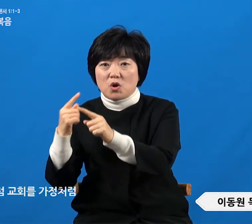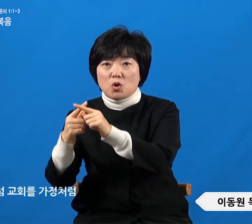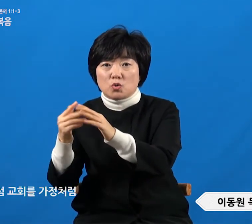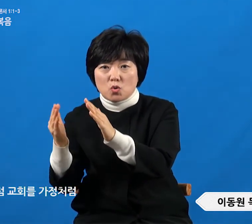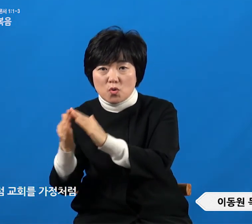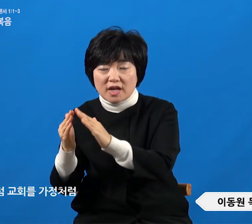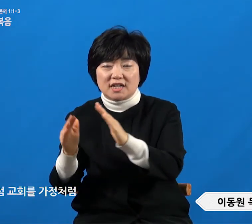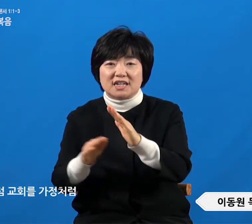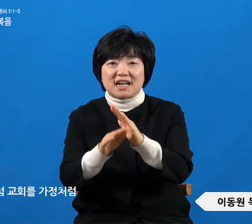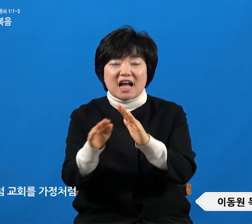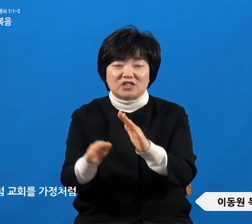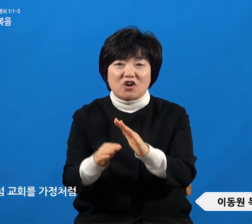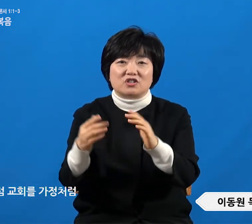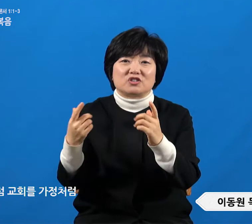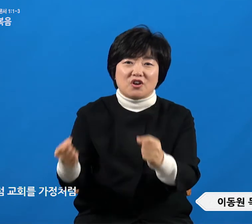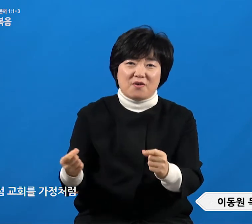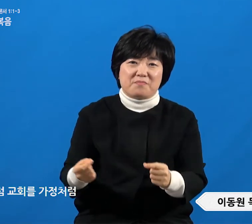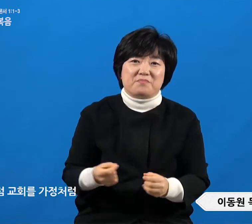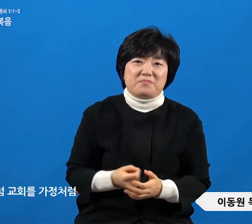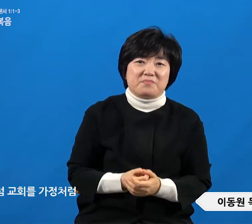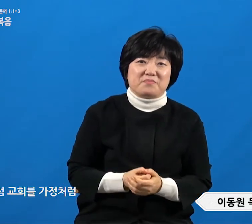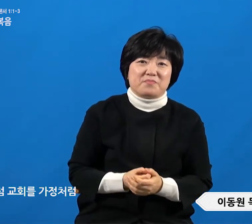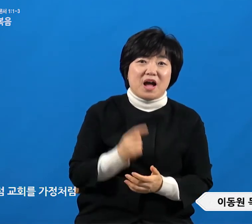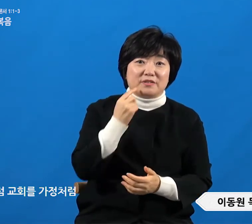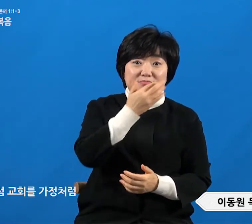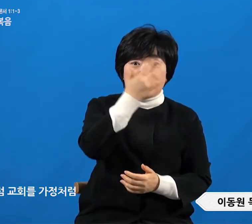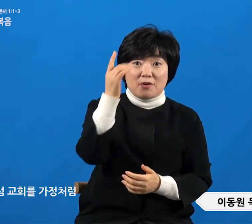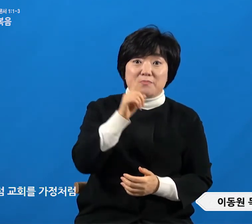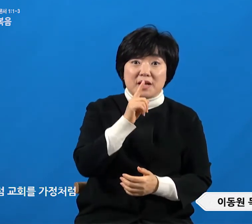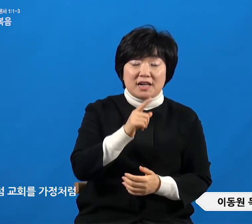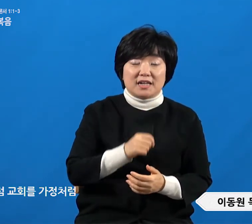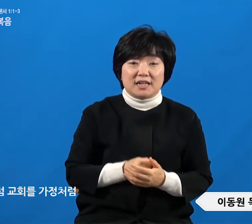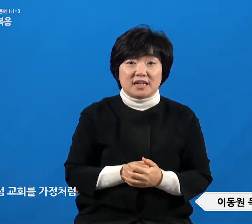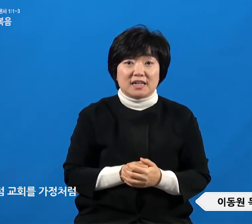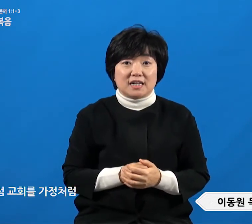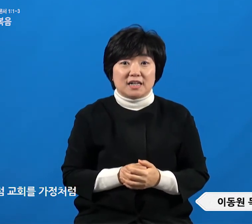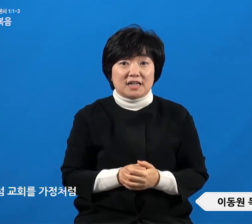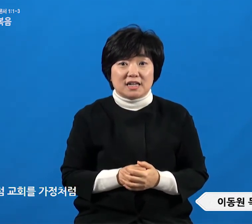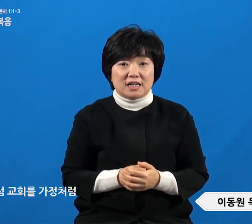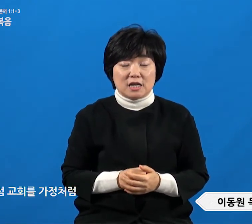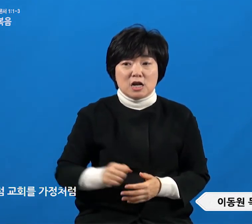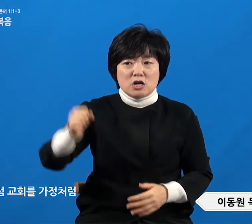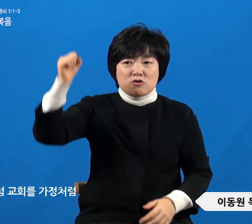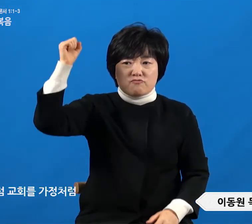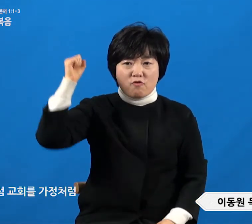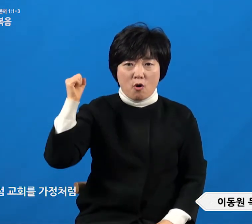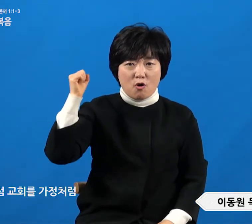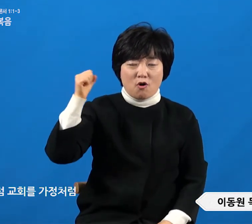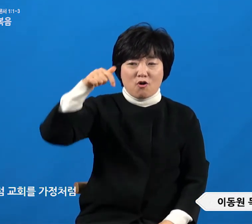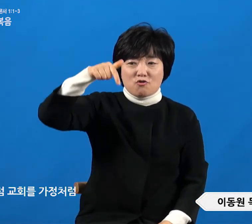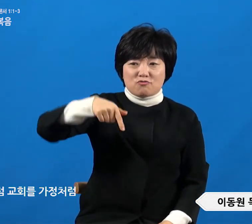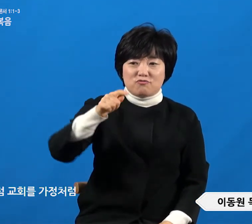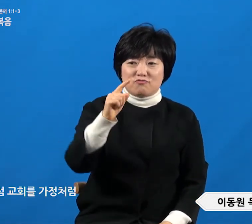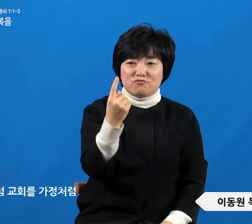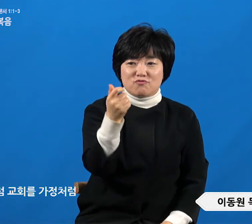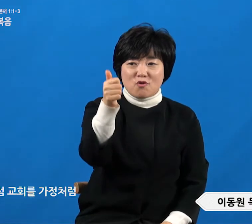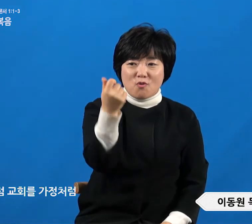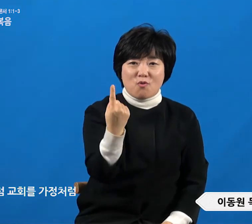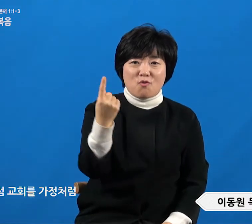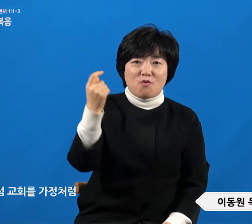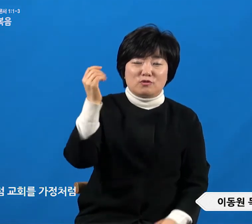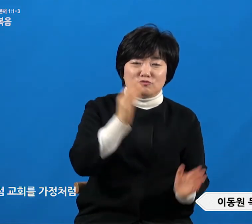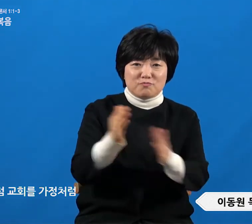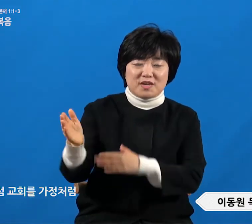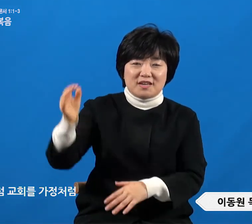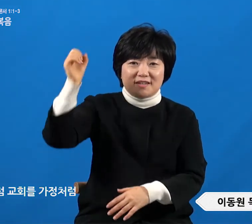교회를 가정처럼. 아주 아름다운 표현이죠. 한번 여러분 구호 준비 이렇게 하시고 제가